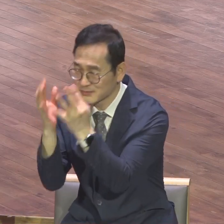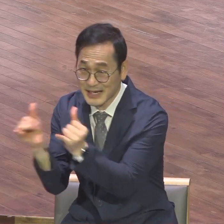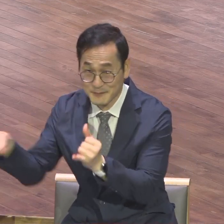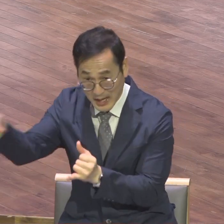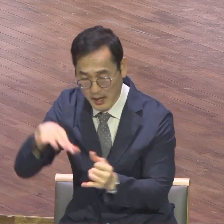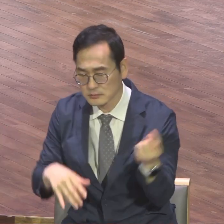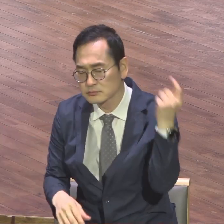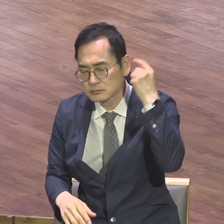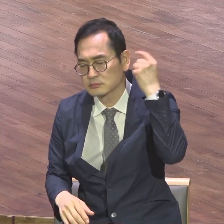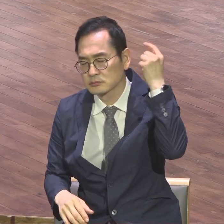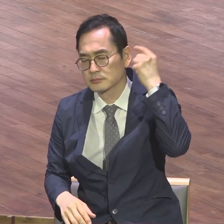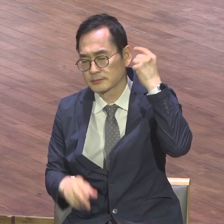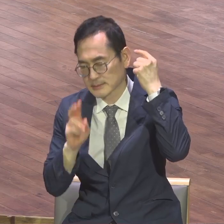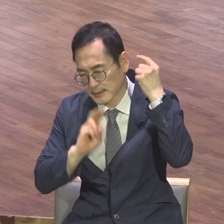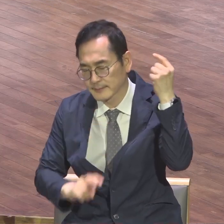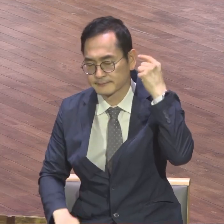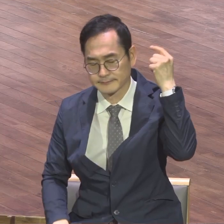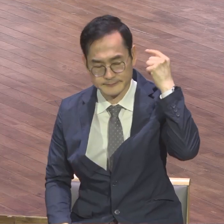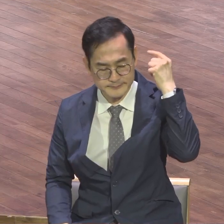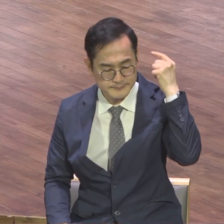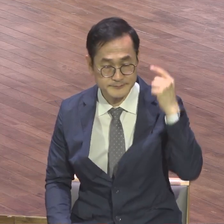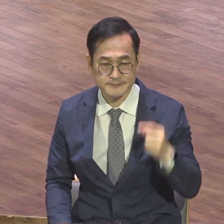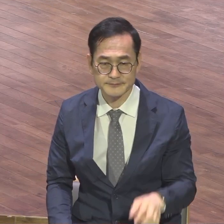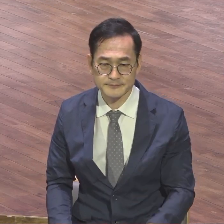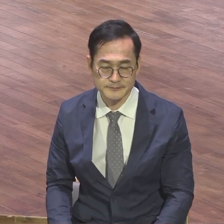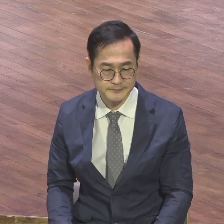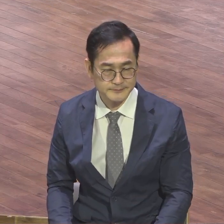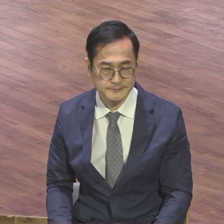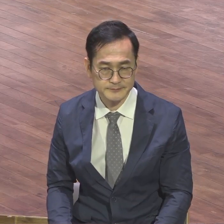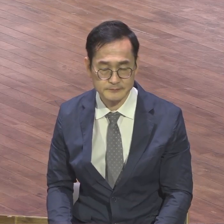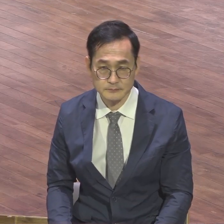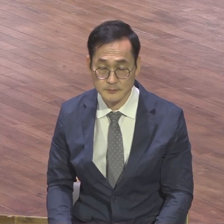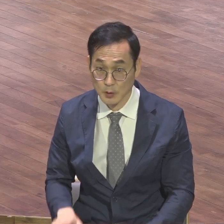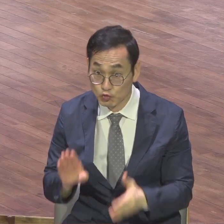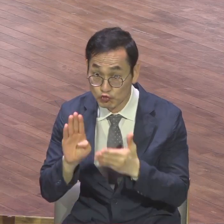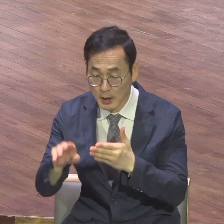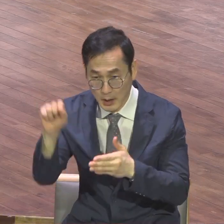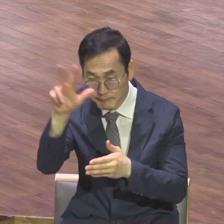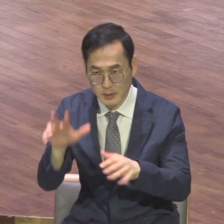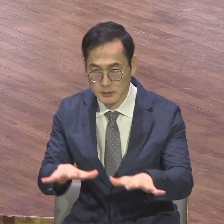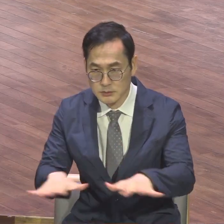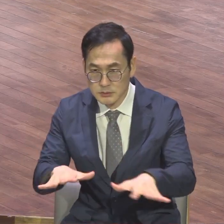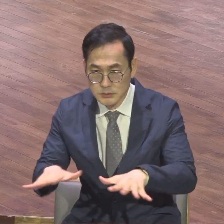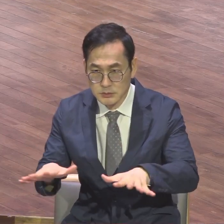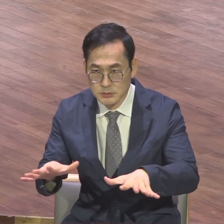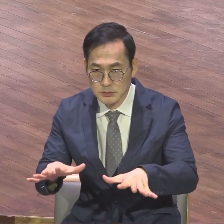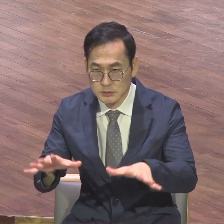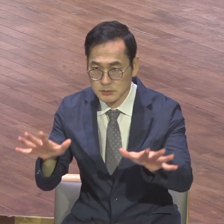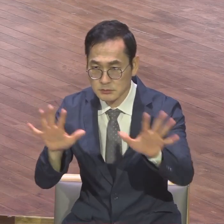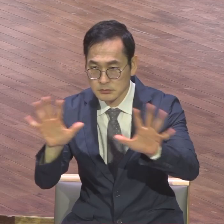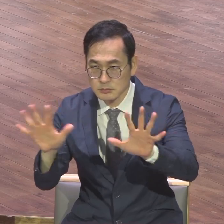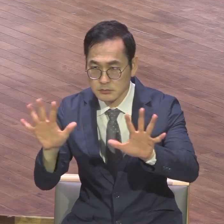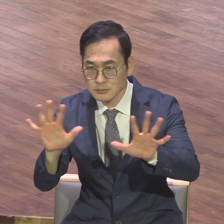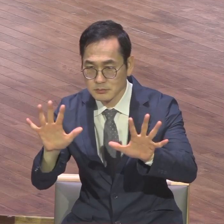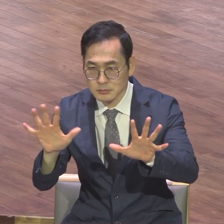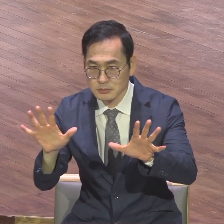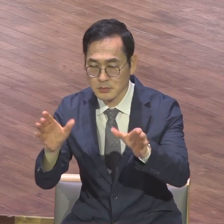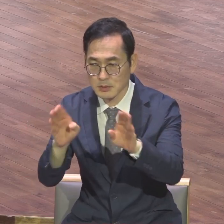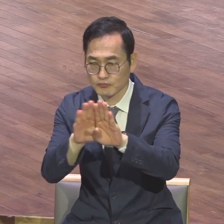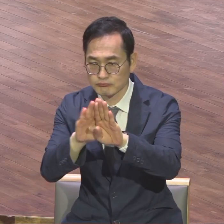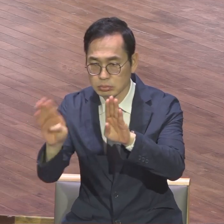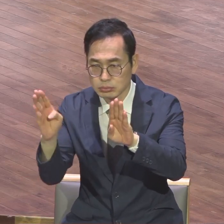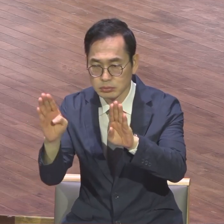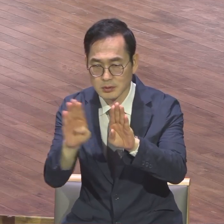들었다. 자, 이에 갑자기 큰 지진이 나서 옥터가 움직이고 문이 곧